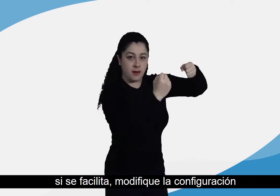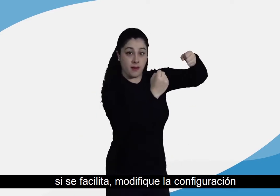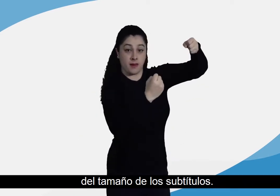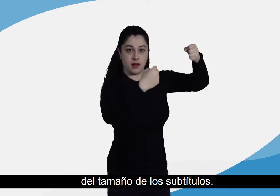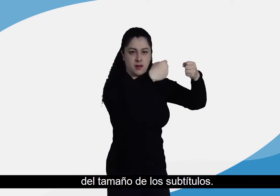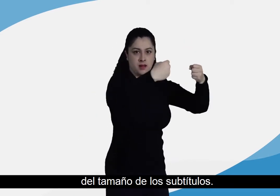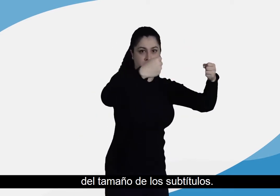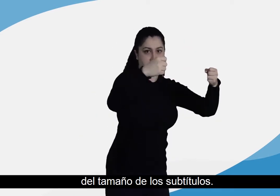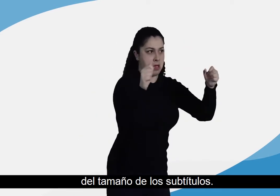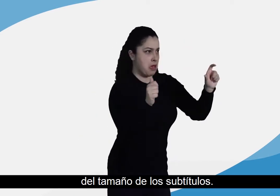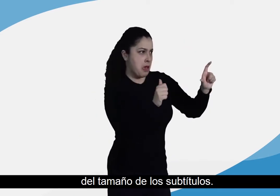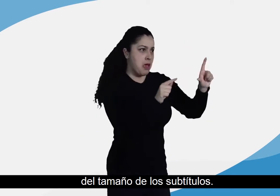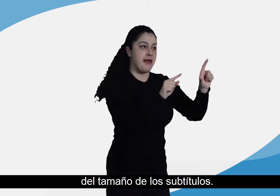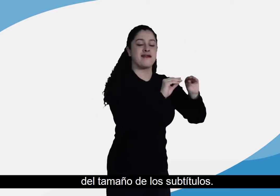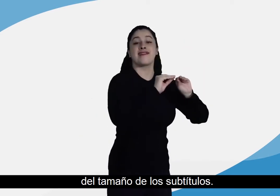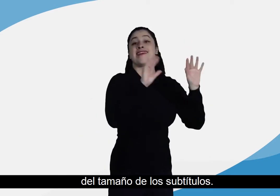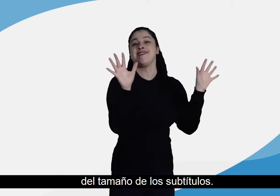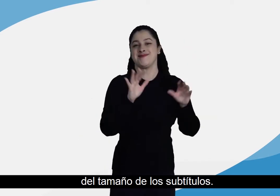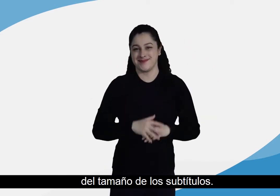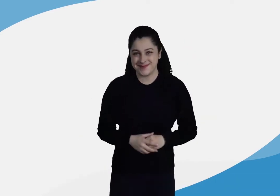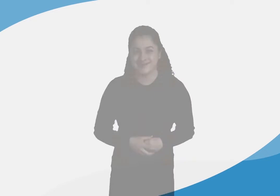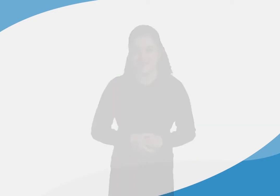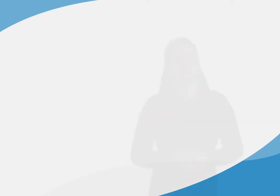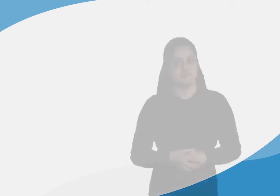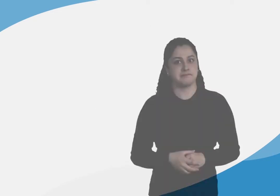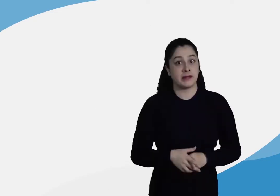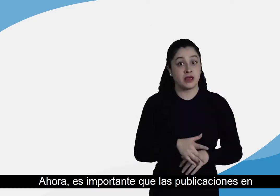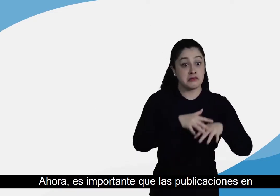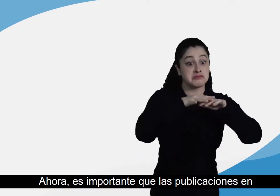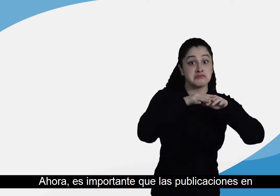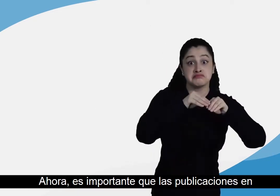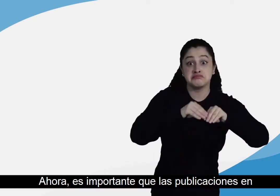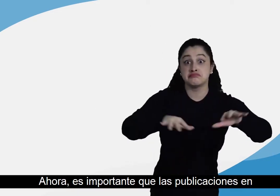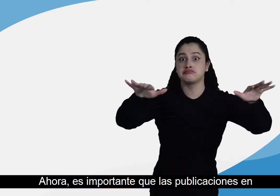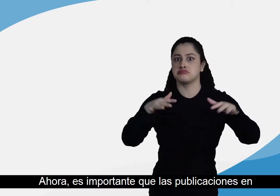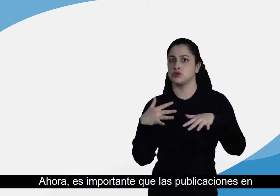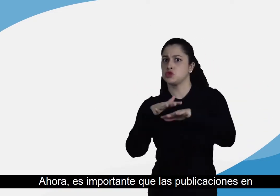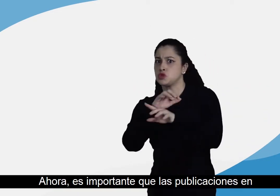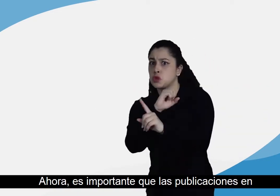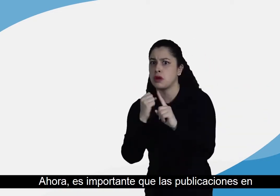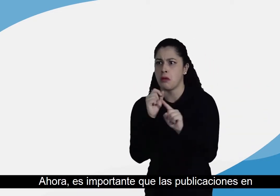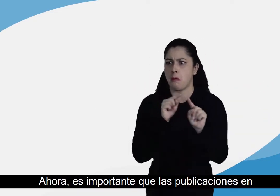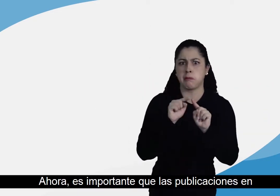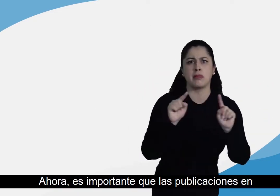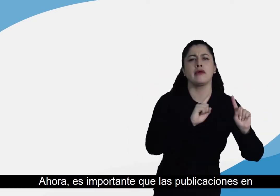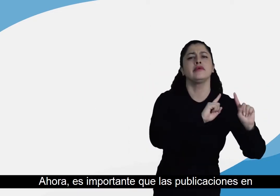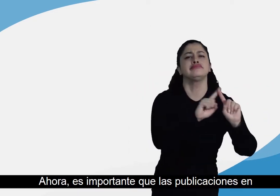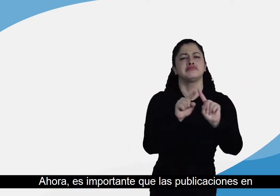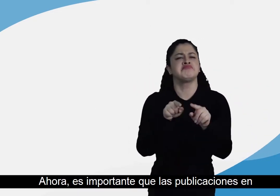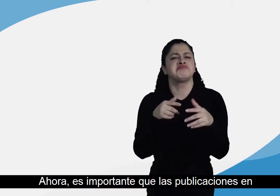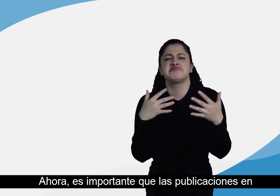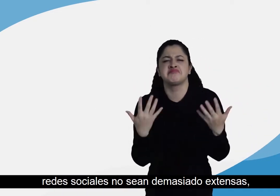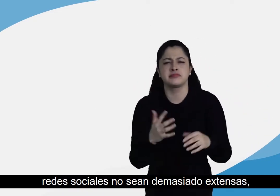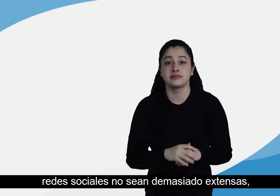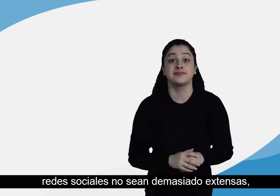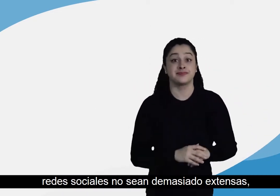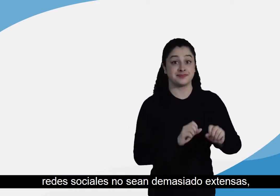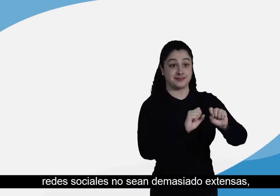configuración del tamaño de los subtítulos. Ahora, es importante que las publicaciones en redes sociales